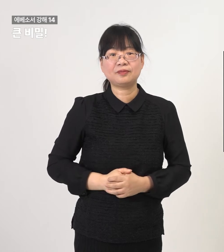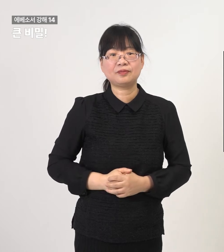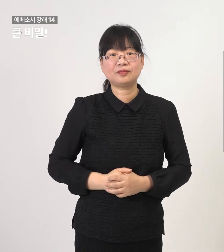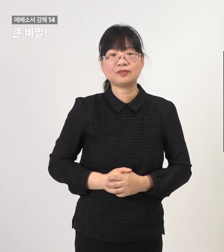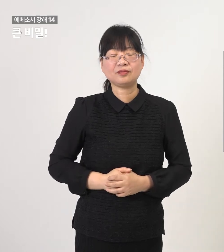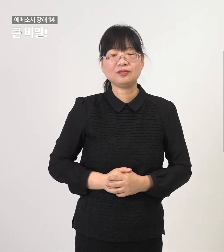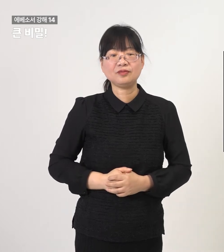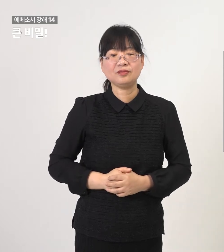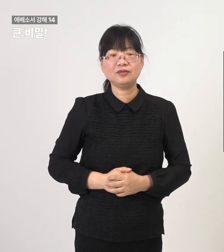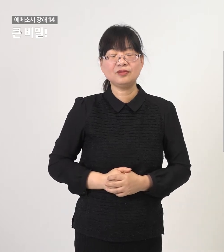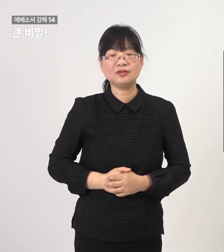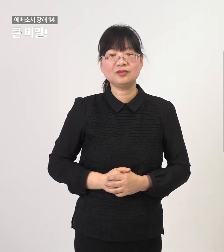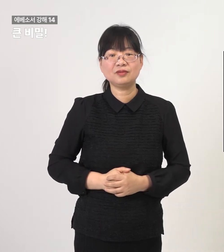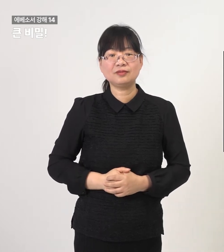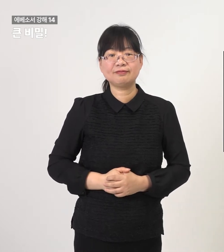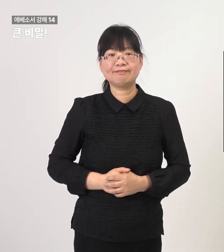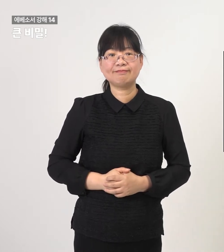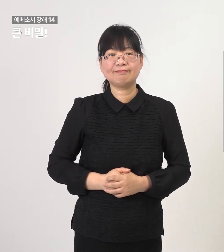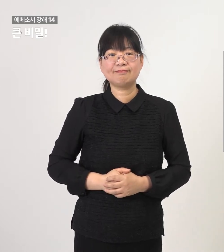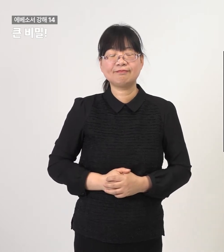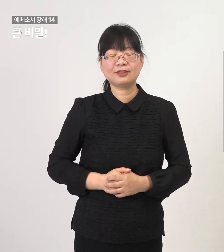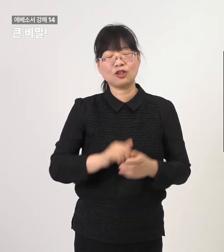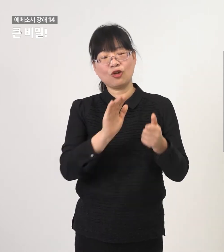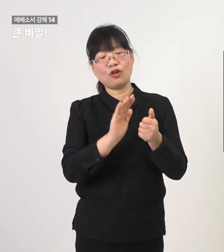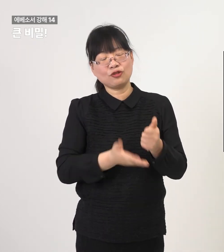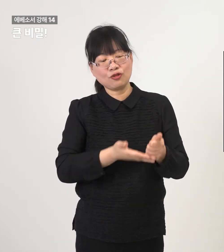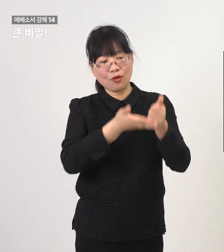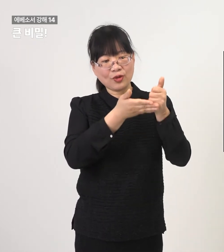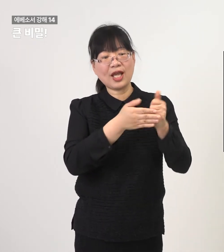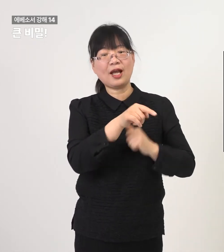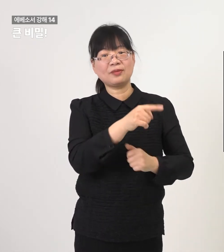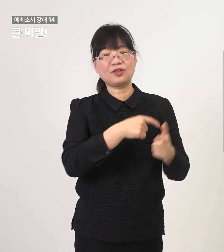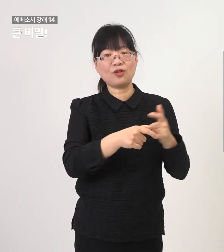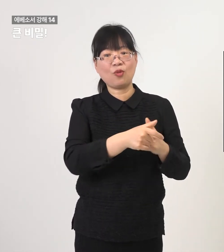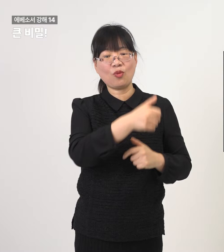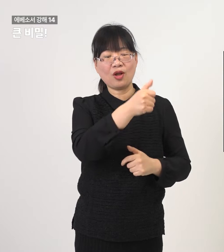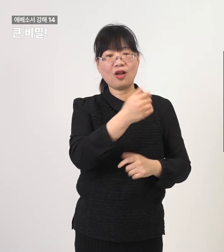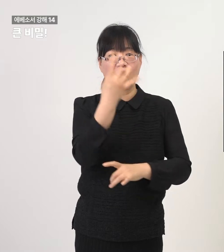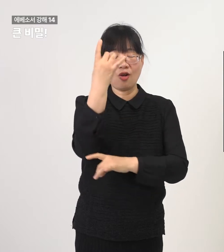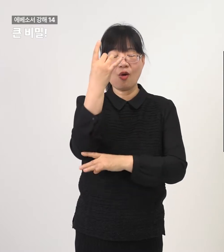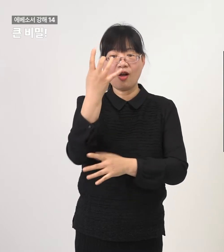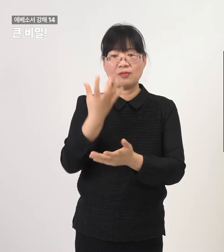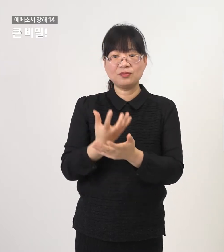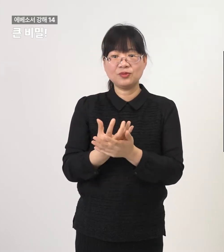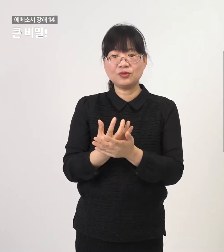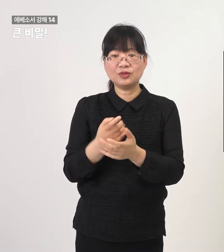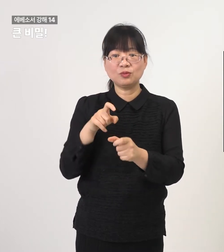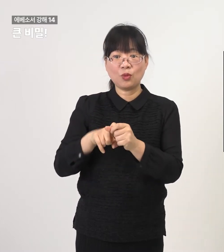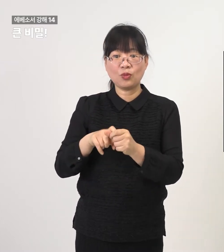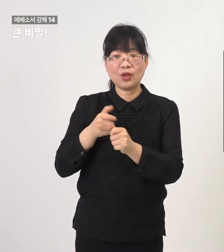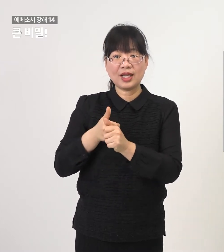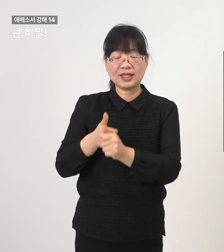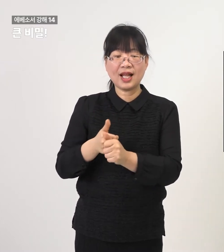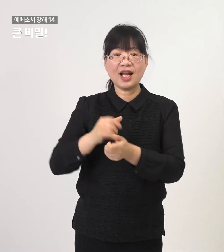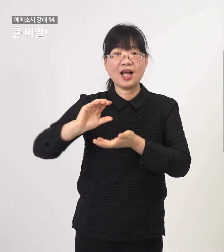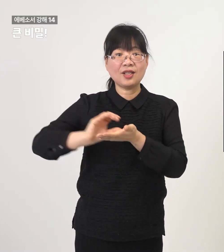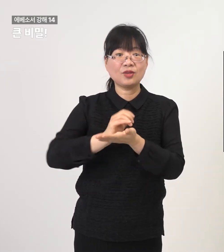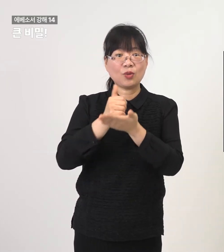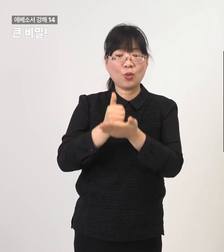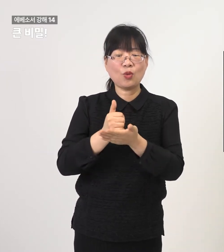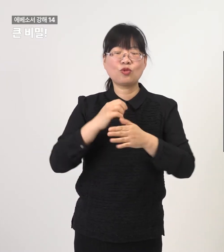근데 하필 경외함이 낫지. 왜 자꾸 원문의 의도인